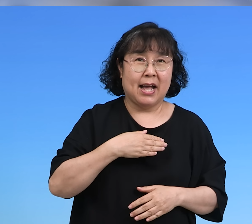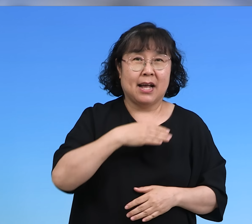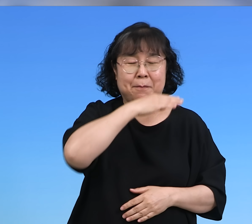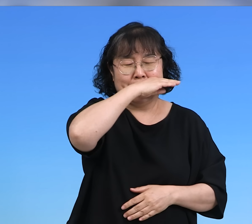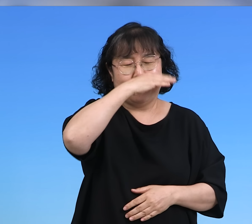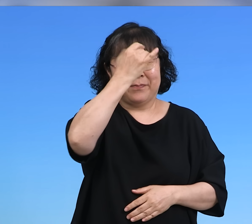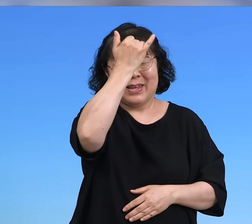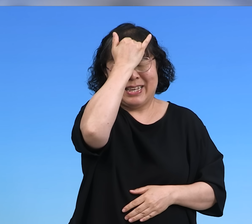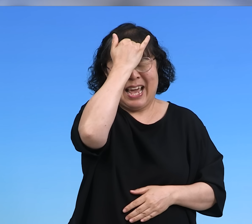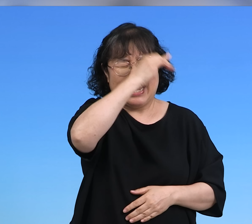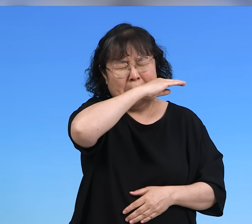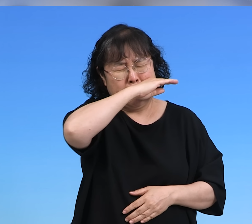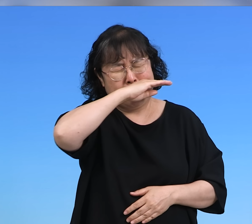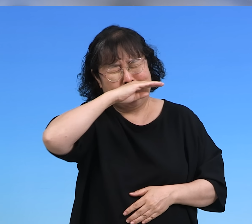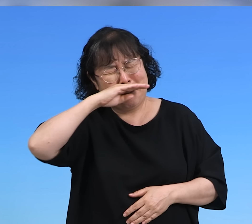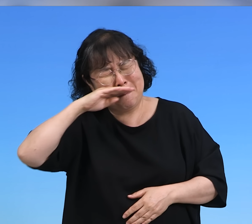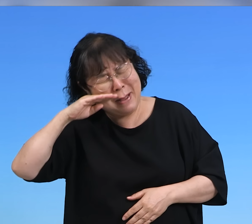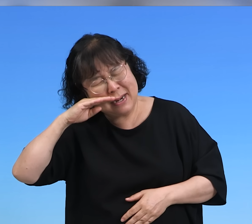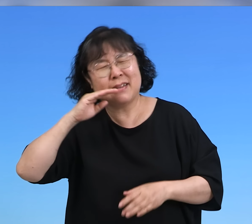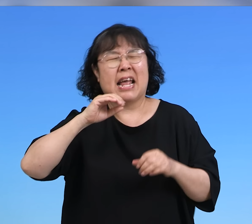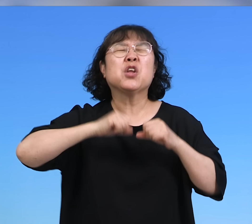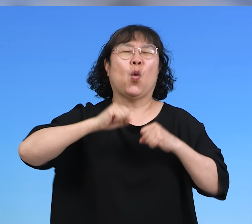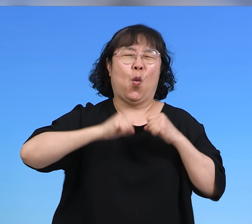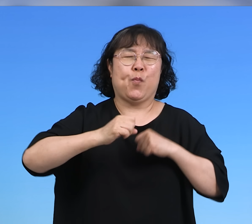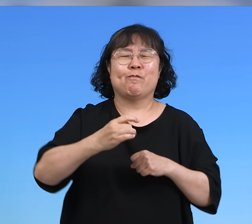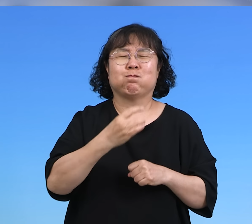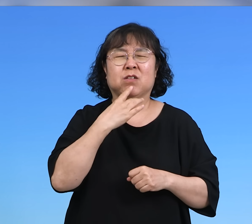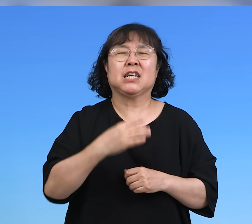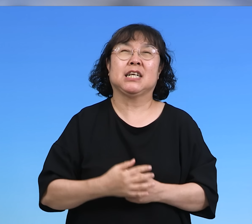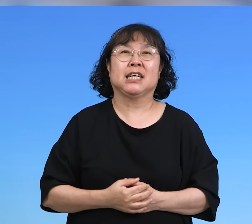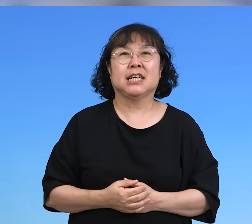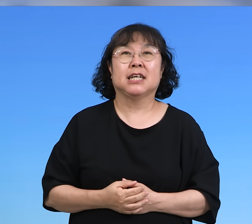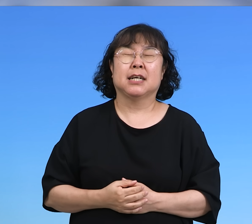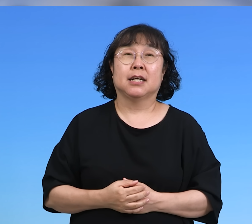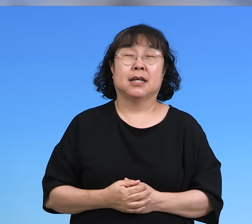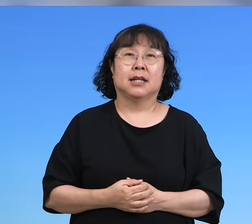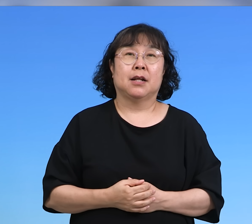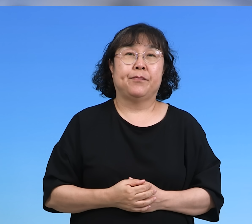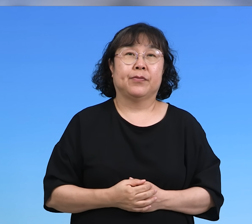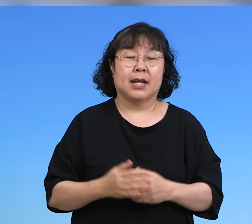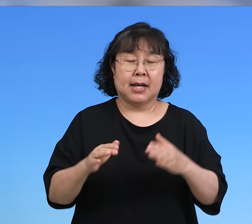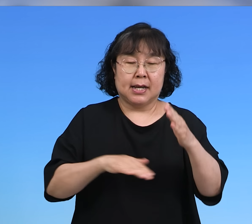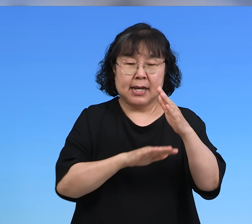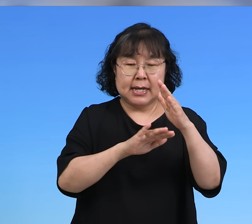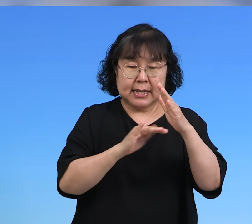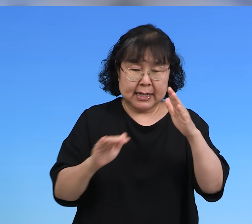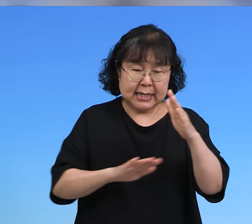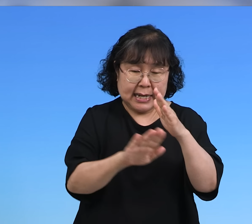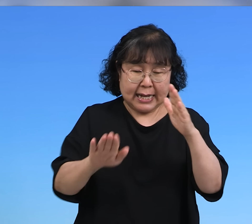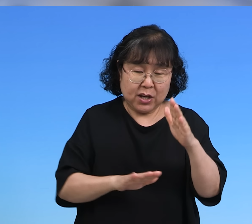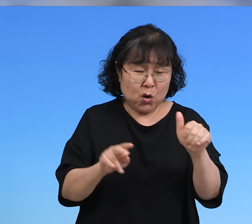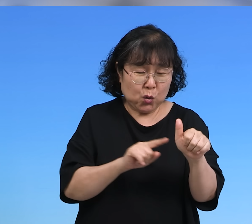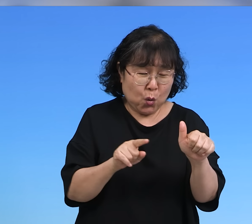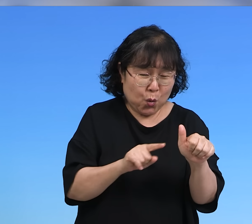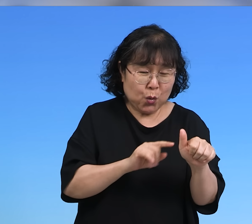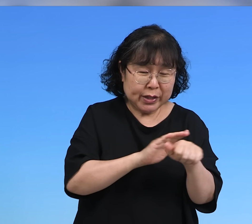있는 거예요. 그 예의가 바른 겁니다. 예의가. 그 가정교육 잘 받으면 이렇게